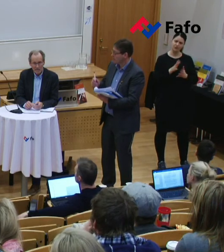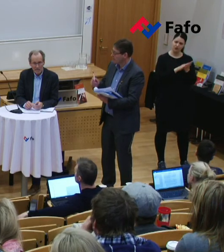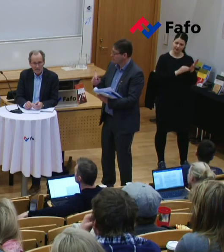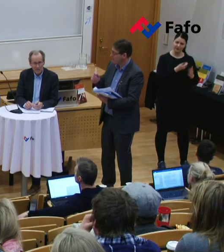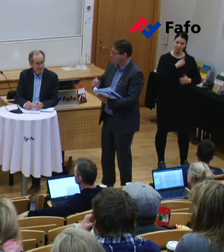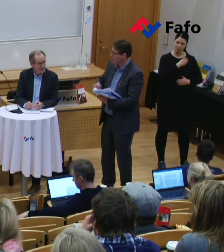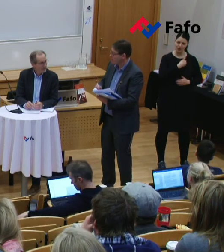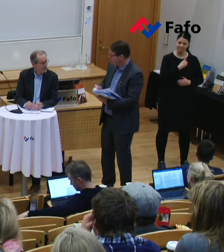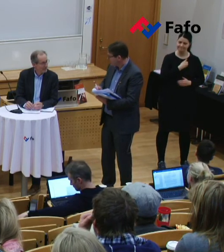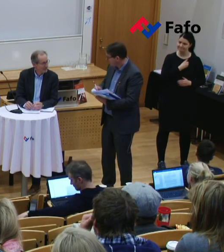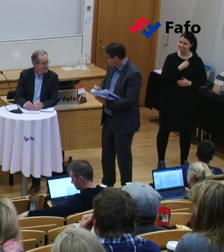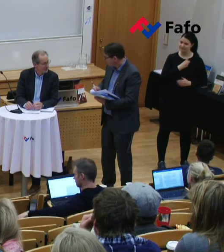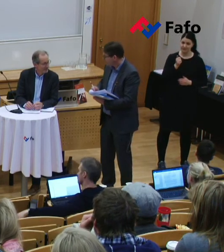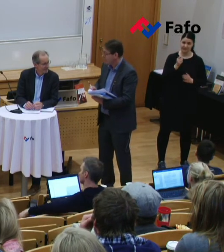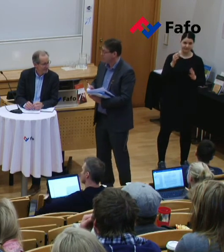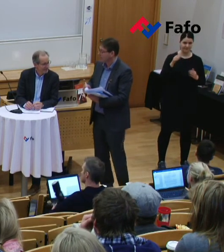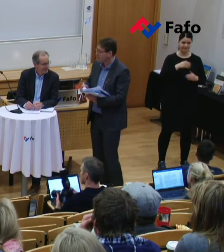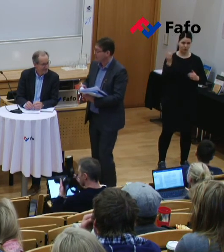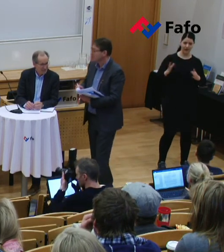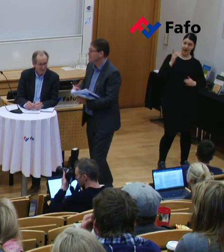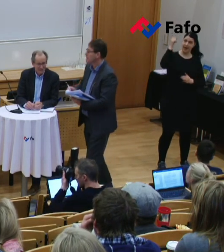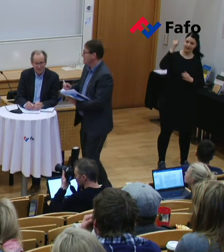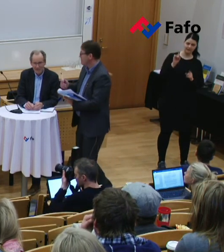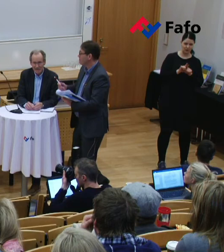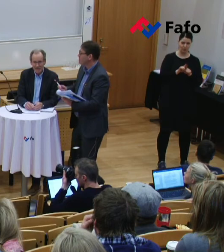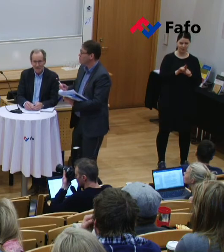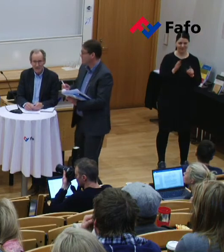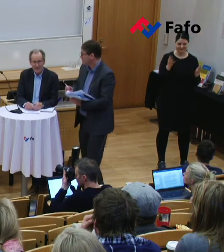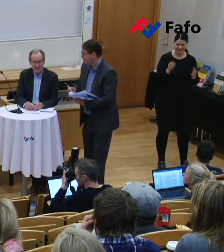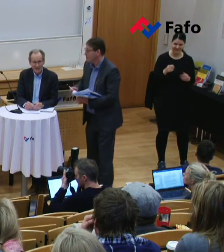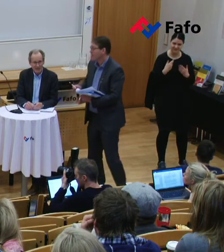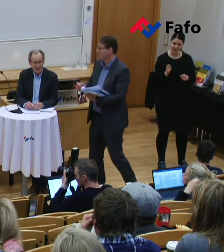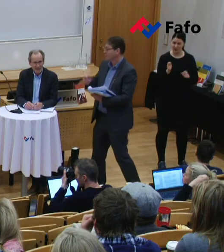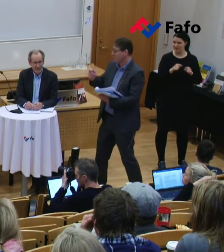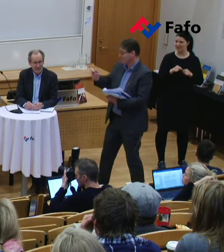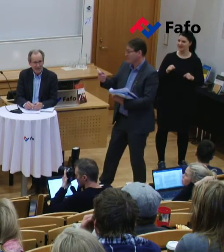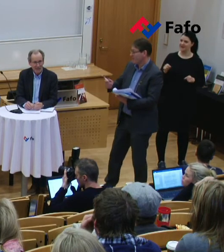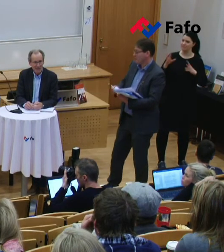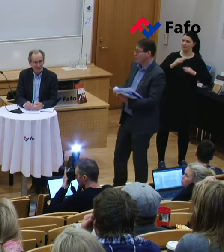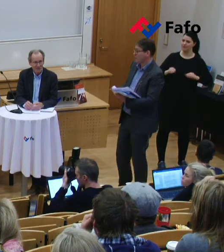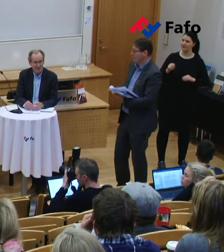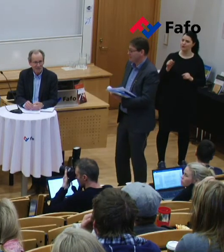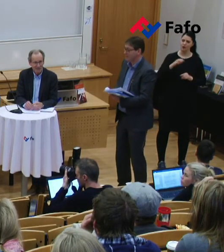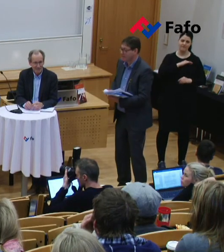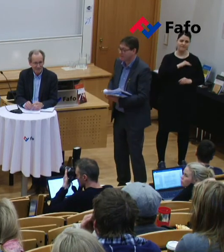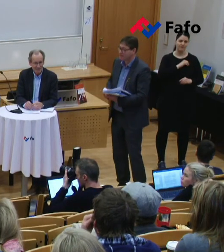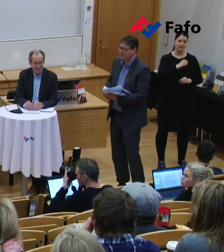om det er vår herre som er i detaljene, eller var det den andre? Det er i hvert fall noe i detaljene her, og vaktmesteren er jo tydeligvis en